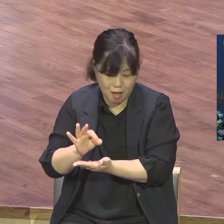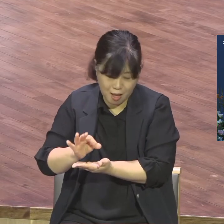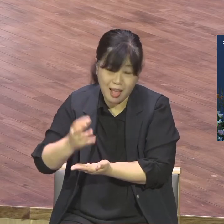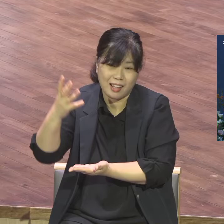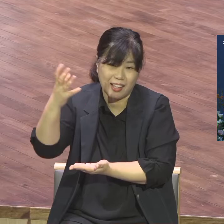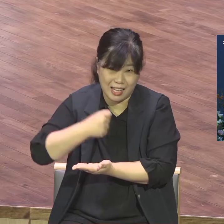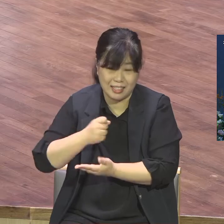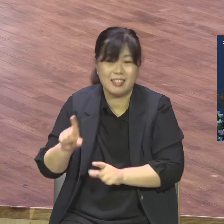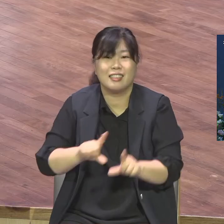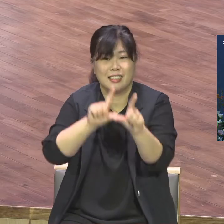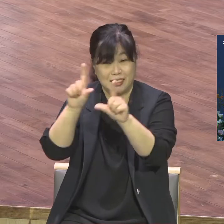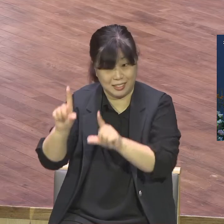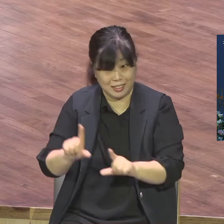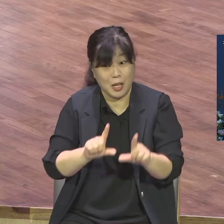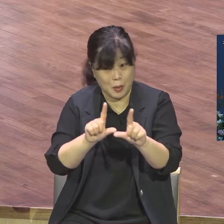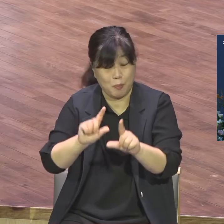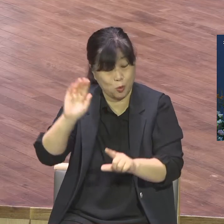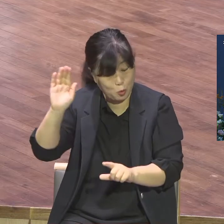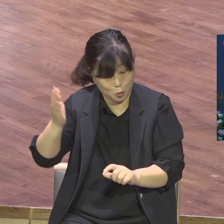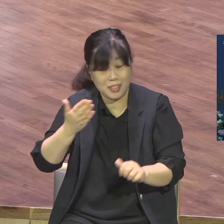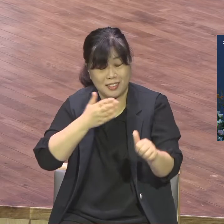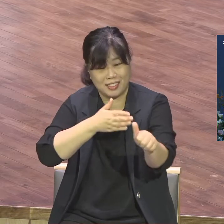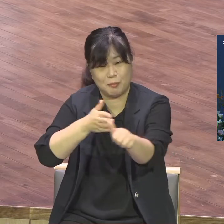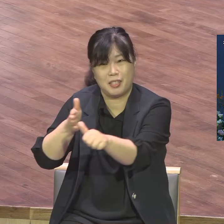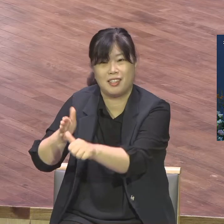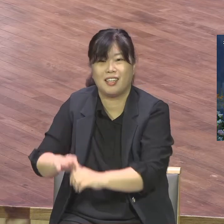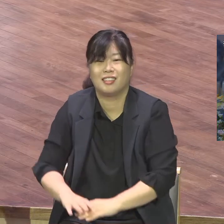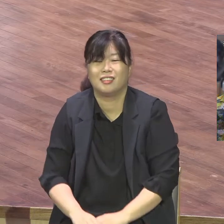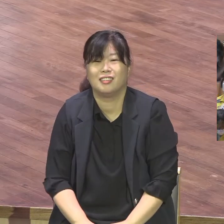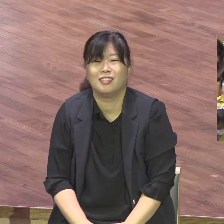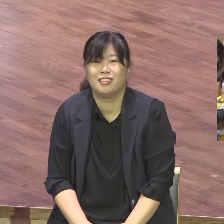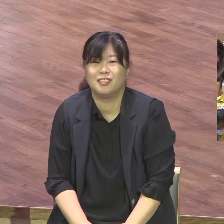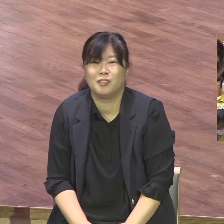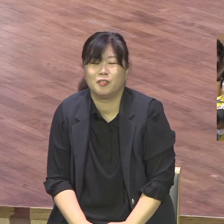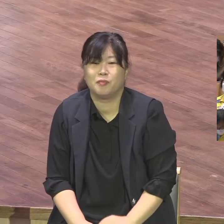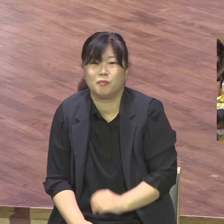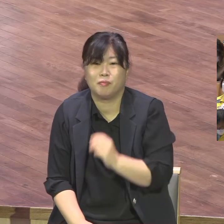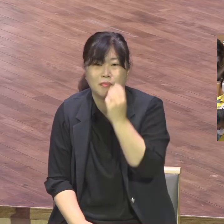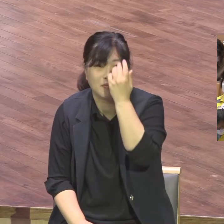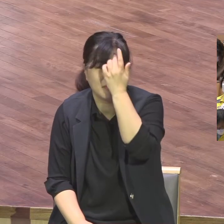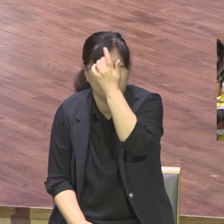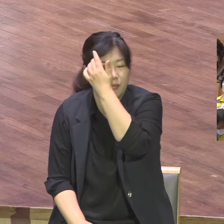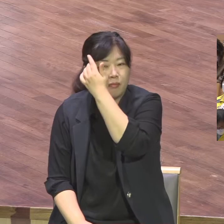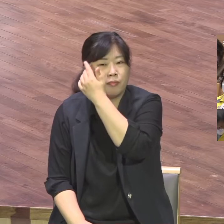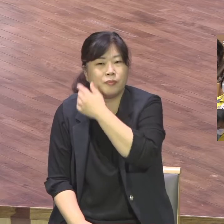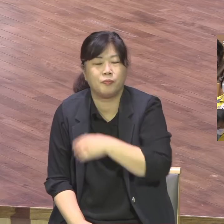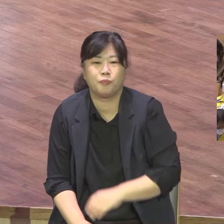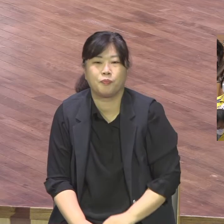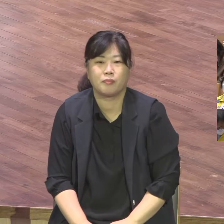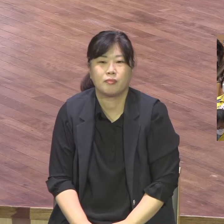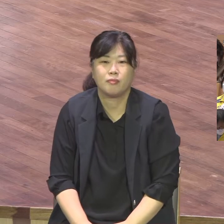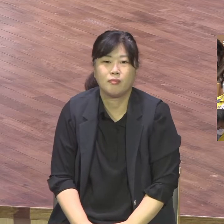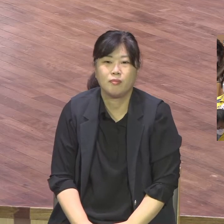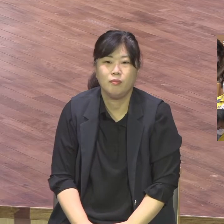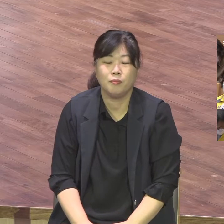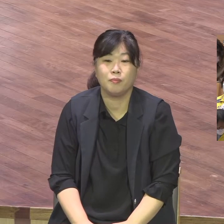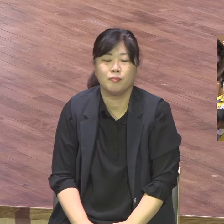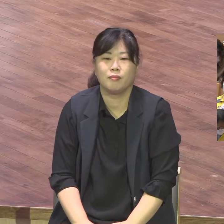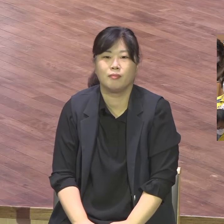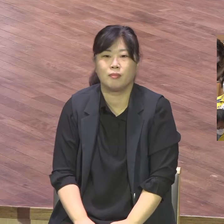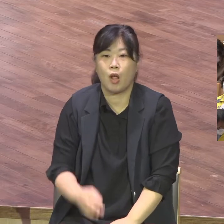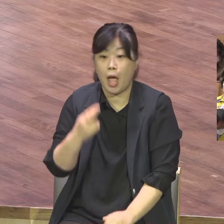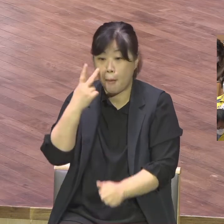하나님께서 보실 때 아름다운 그런 삶이 시작되기를 바랍니다. 사도 바울은 이 로마서를